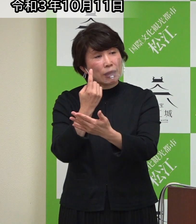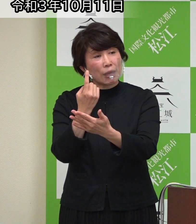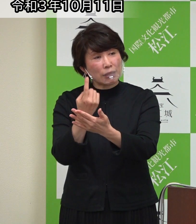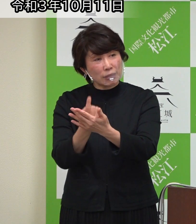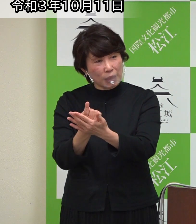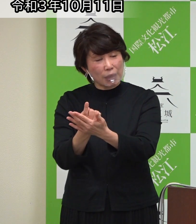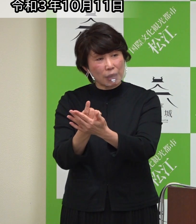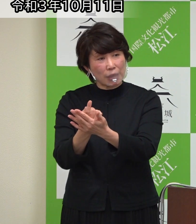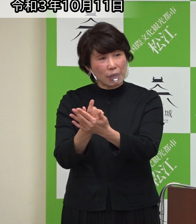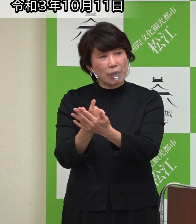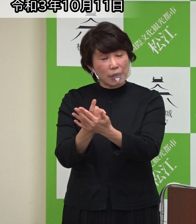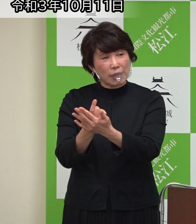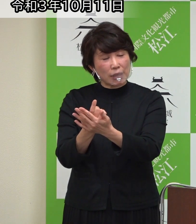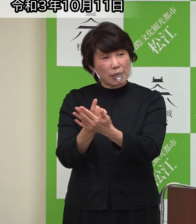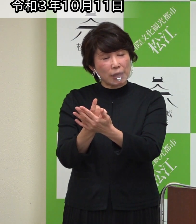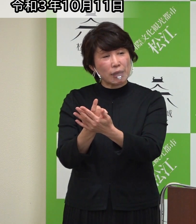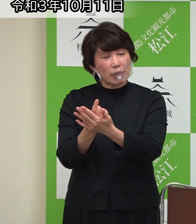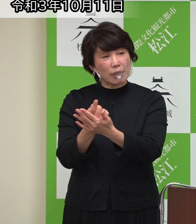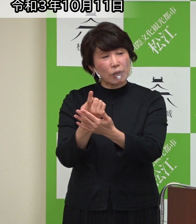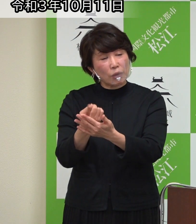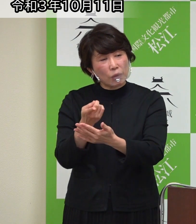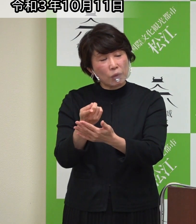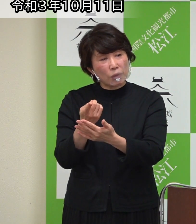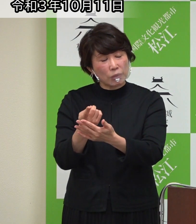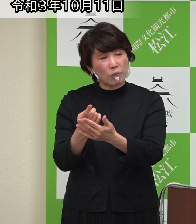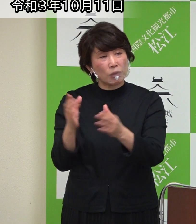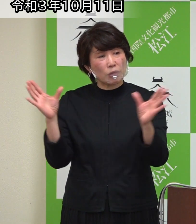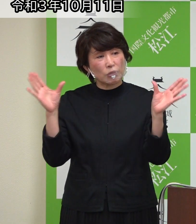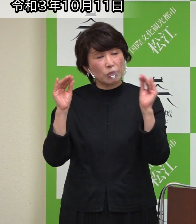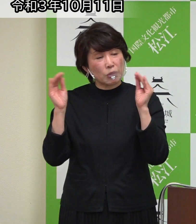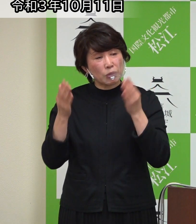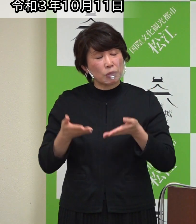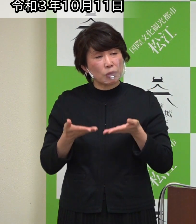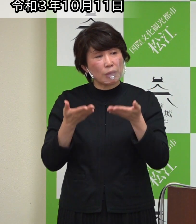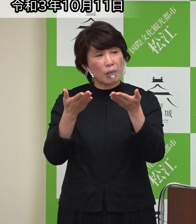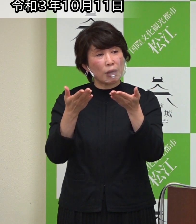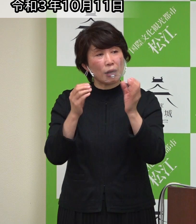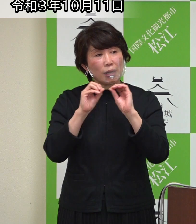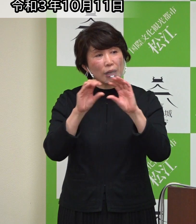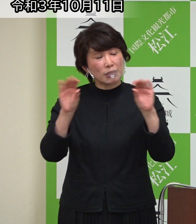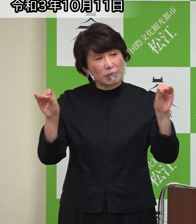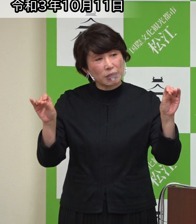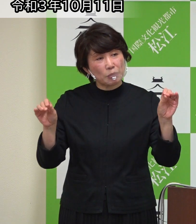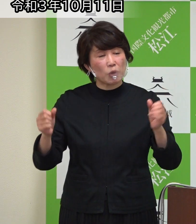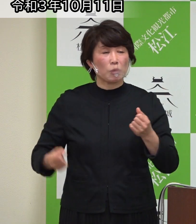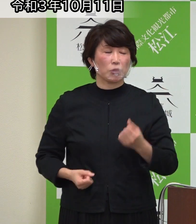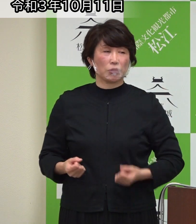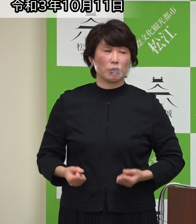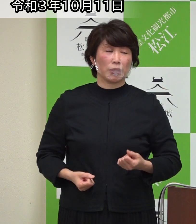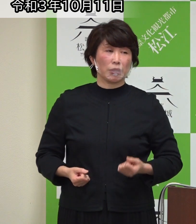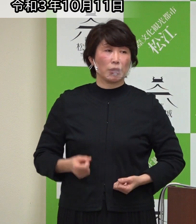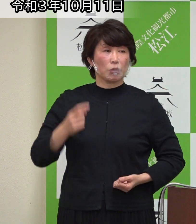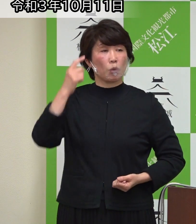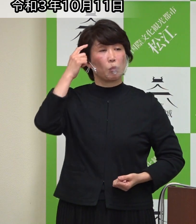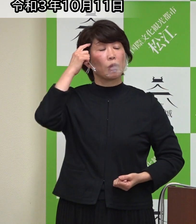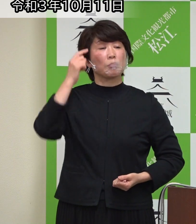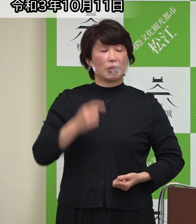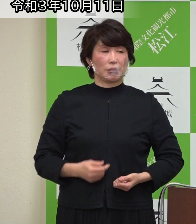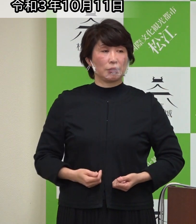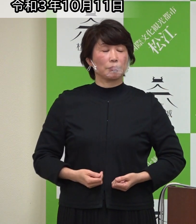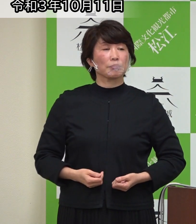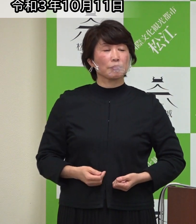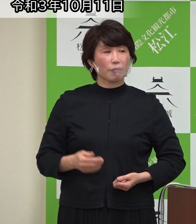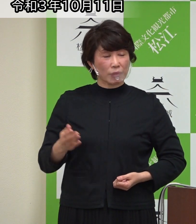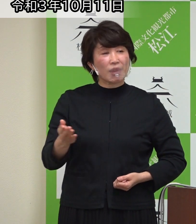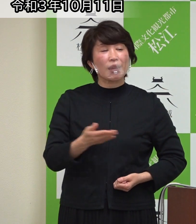も知らない市の情報を発信していっても面白いのかなというふうに考えております。以上です。 ありがとうございます。